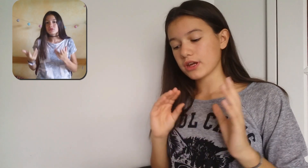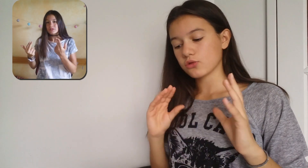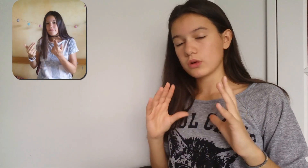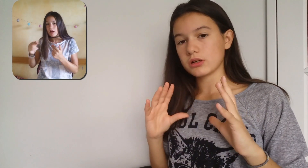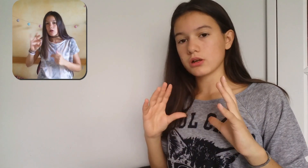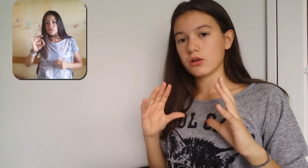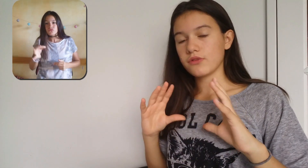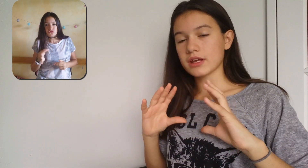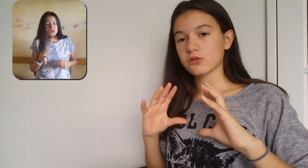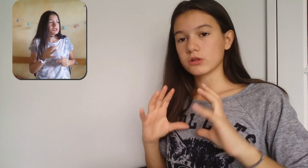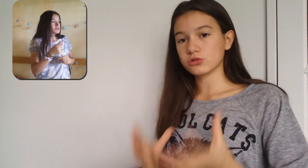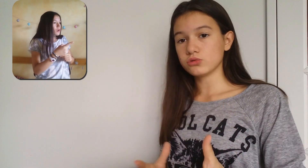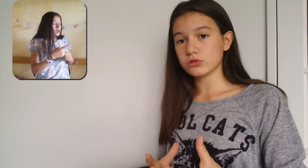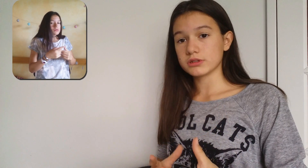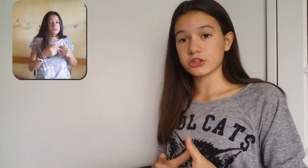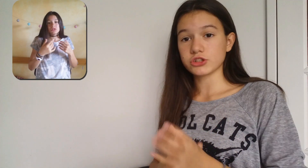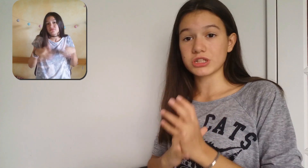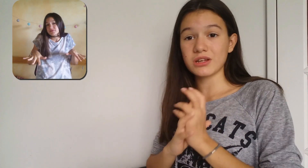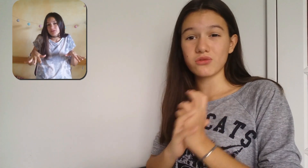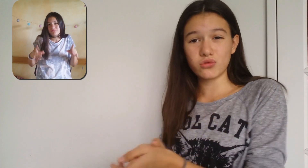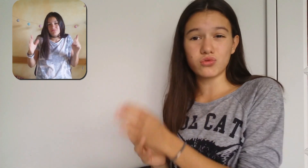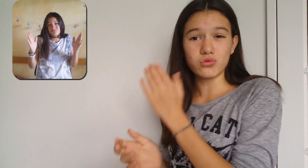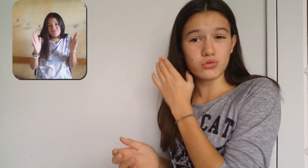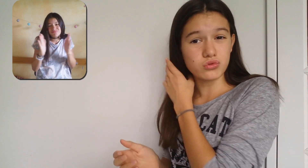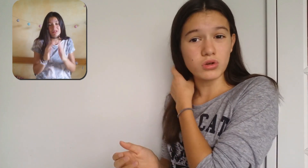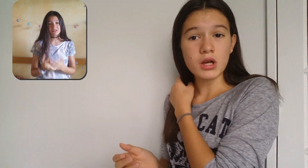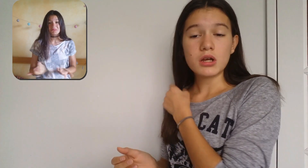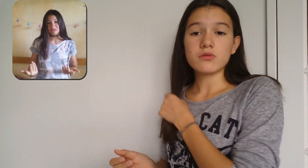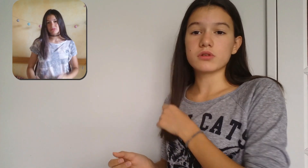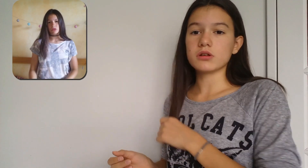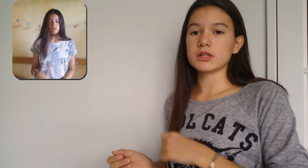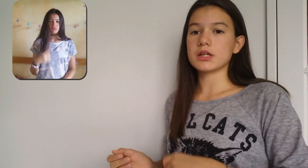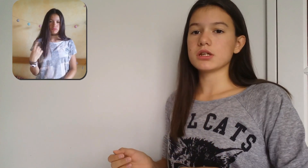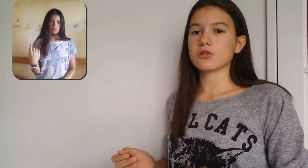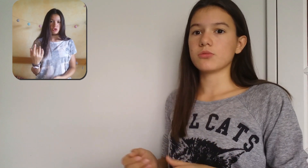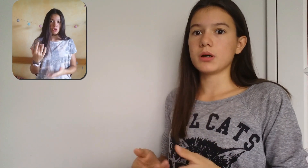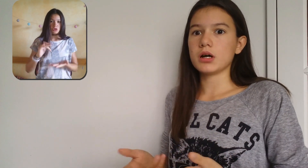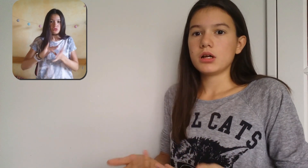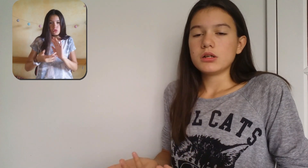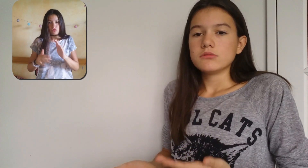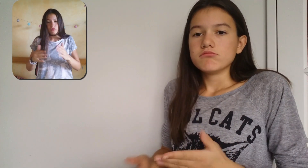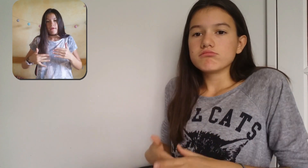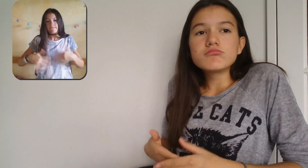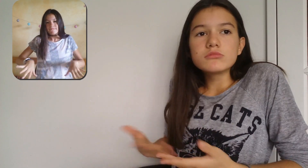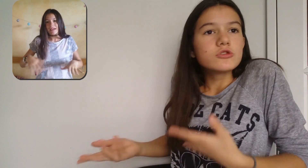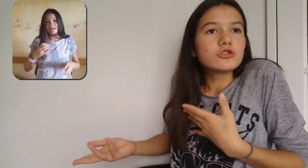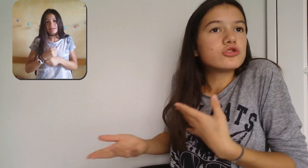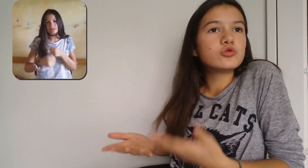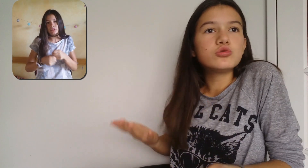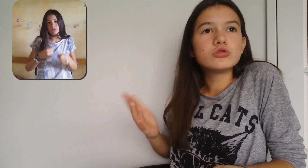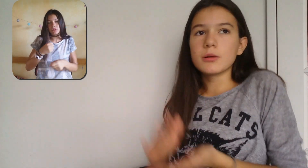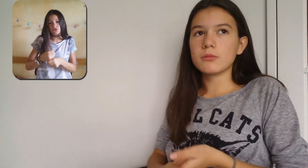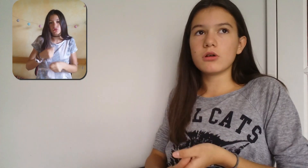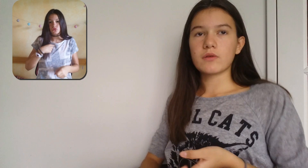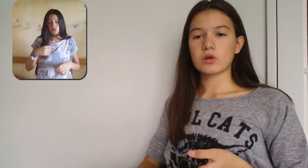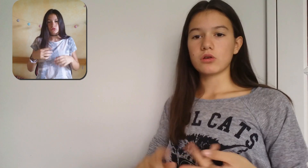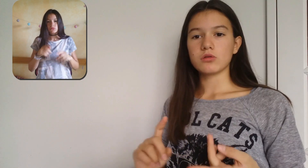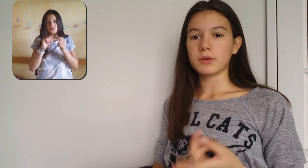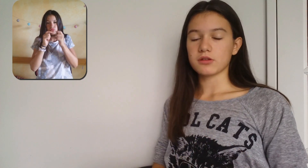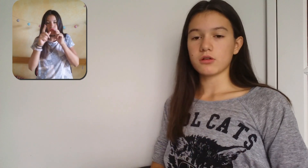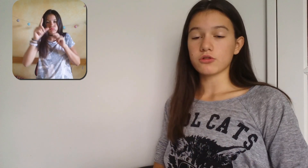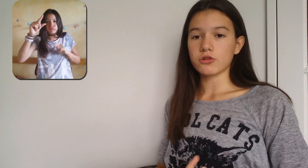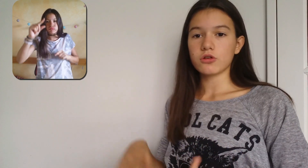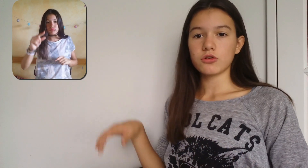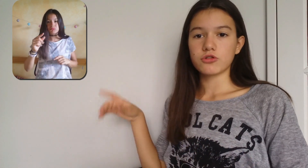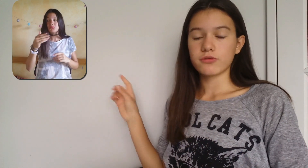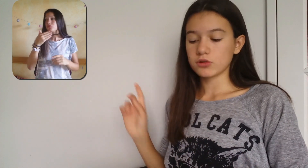le fait qu'elle soit sourde, ça change rien du tout. Donc c'est-à-dire que je joue comme avec une